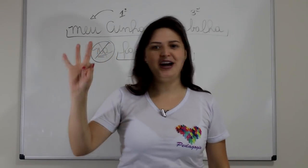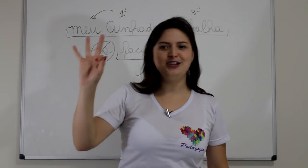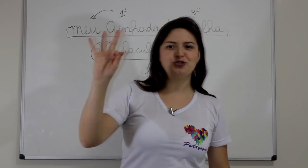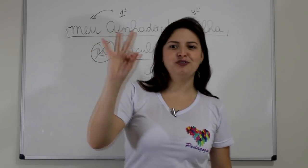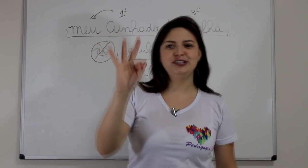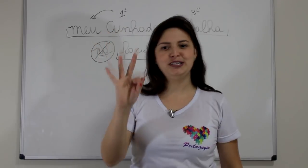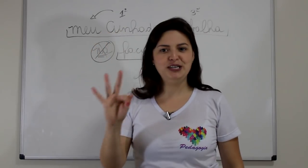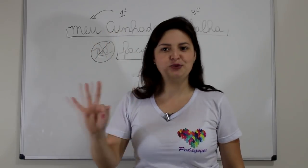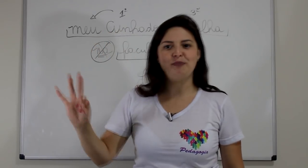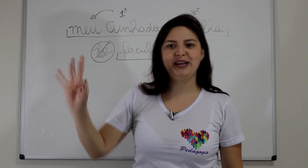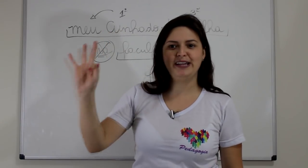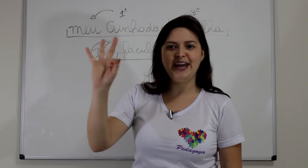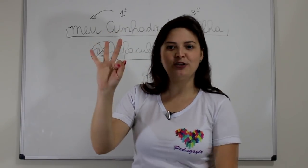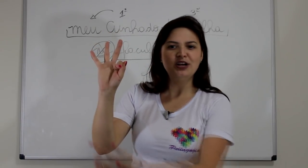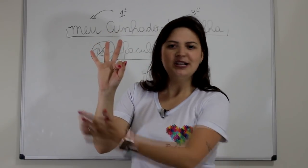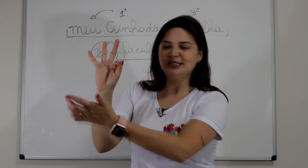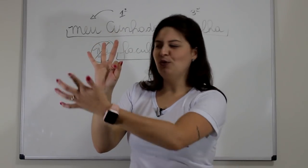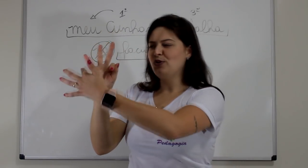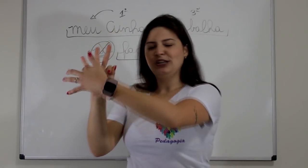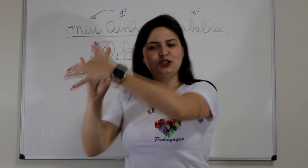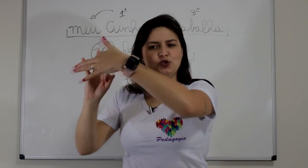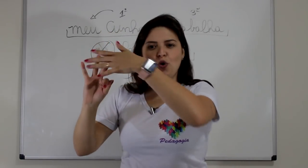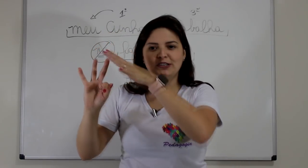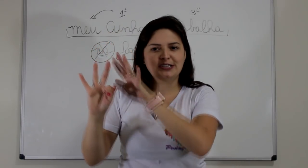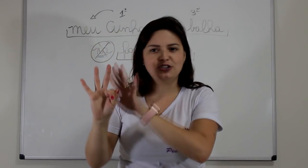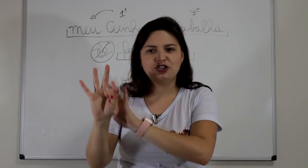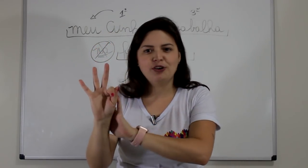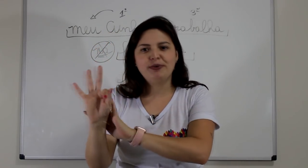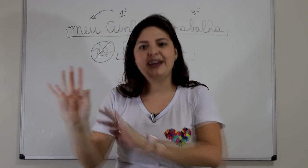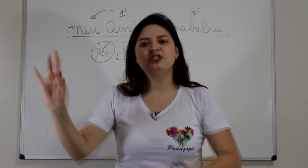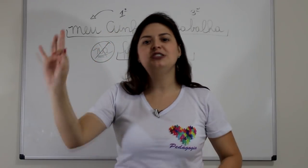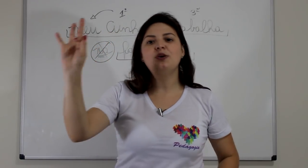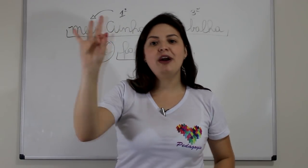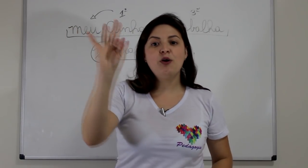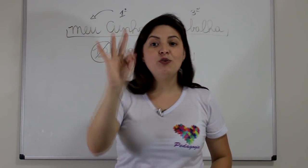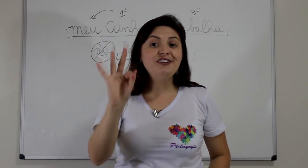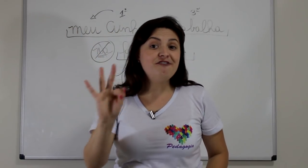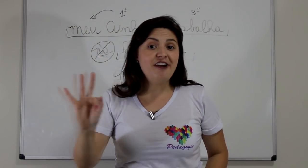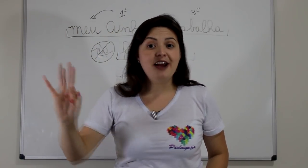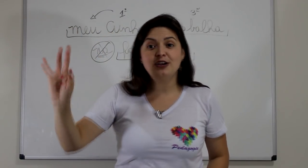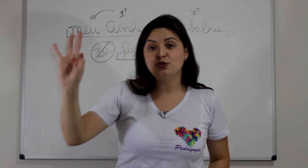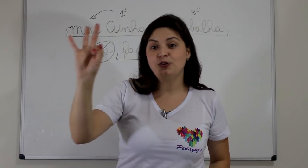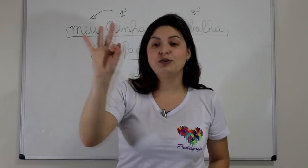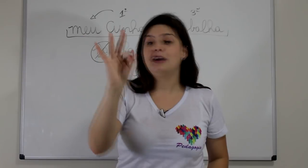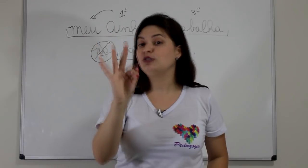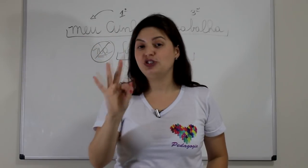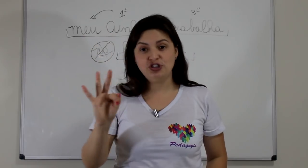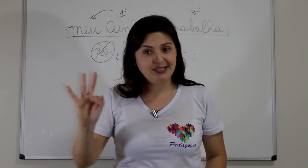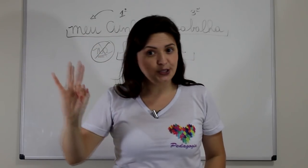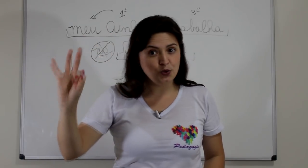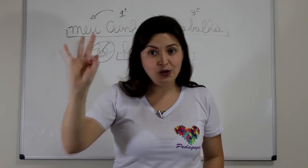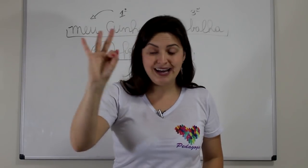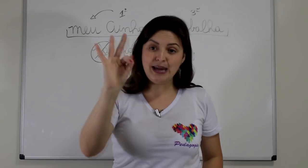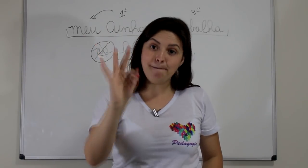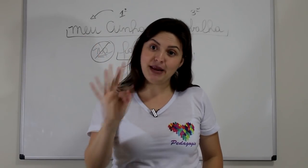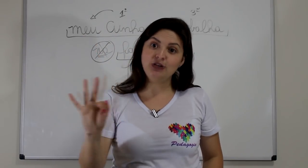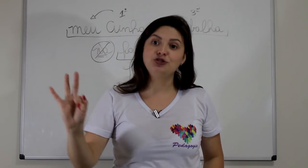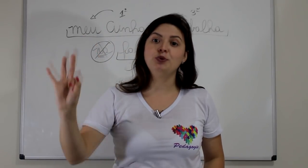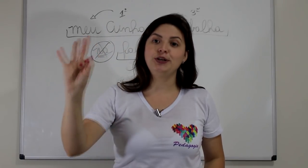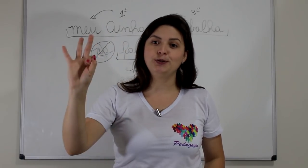faculdade, conversando, aprendendo. São muitas coisas que a gente aprende, então é um universo, é um lugar onde a gente circula e aprende muito,